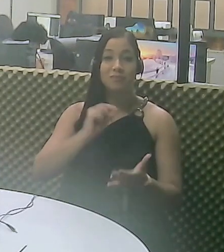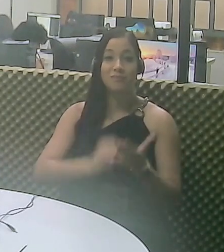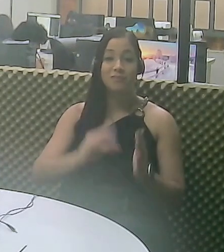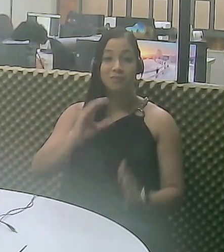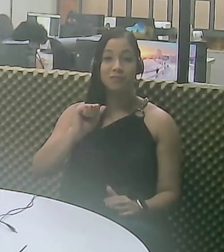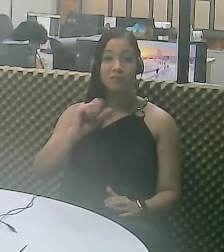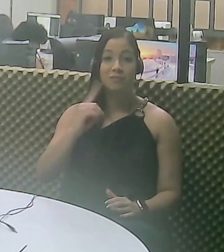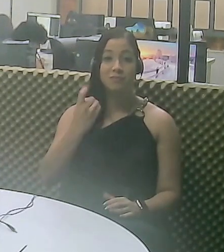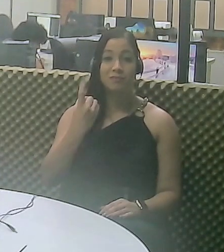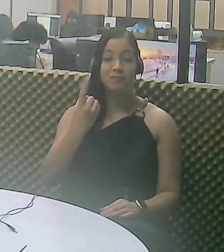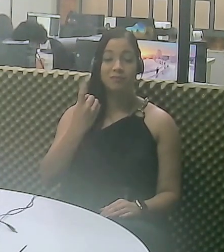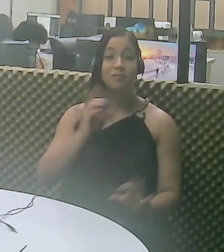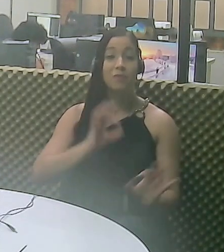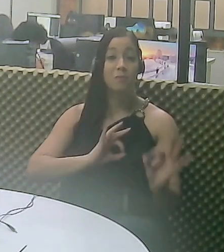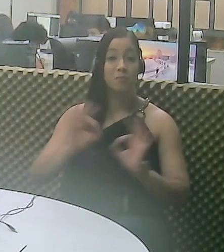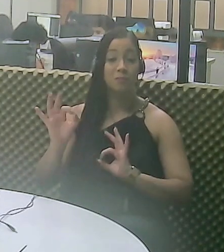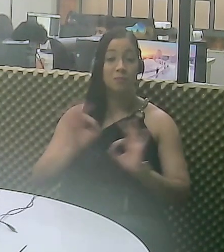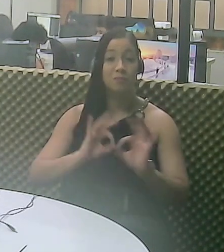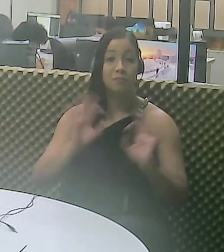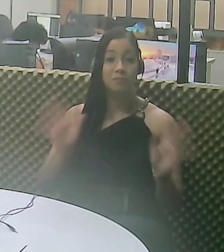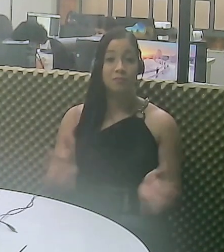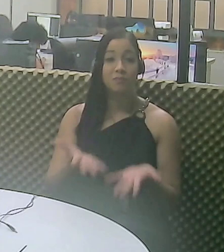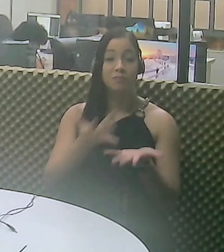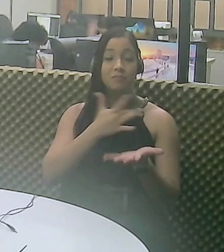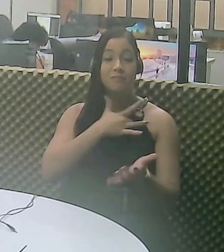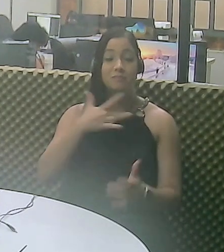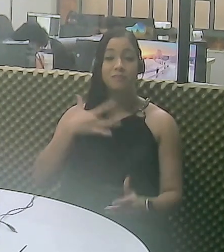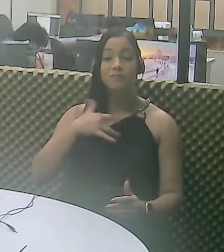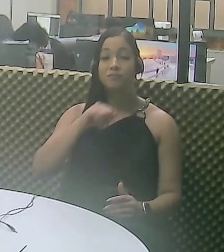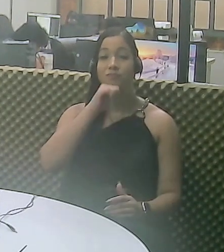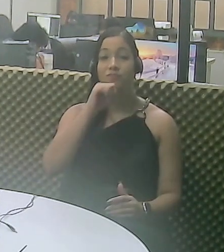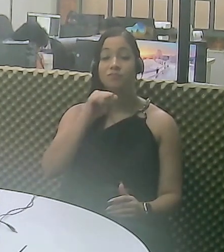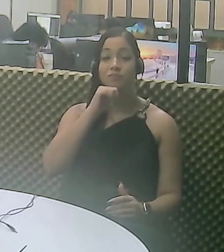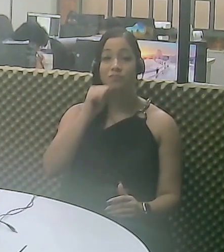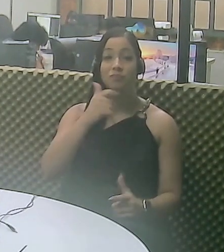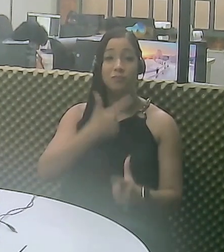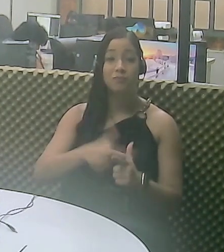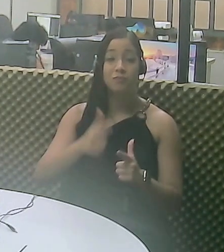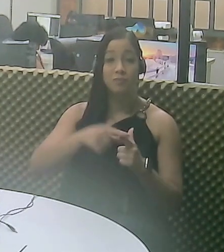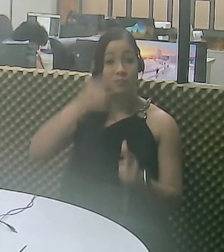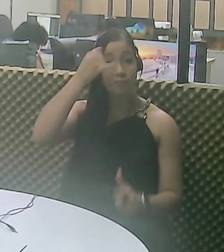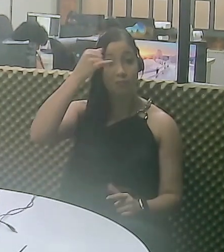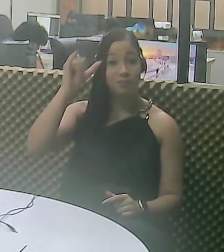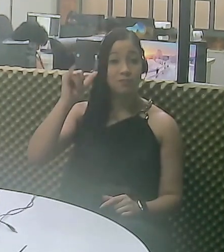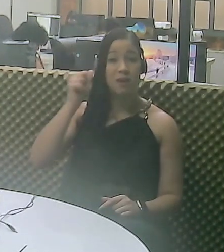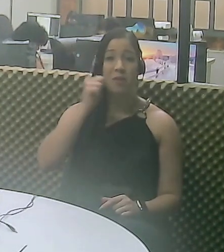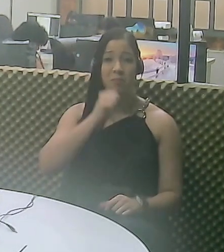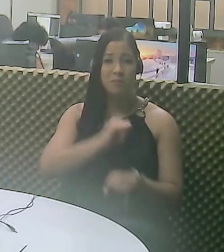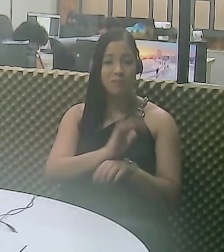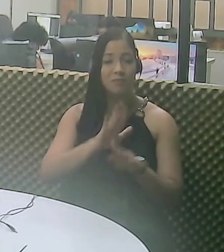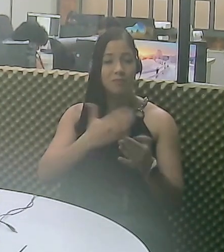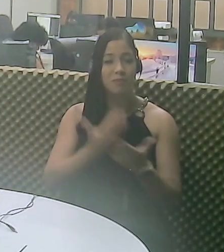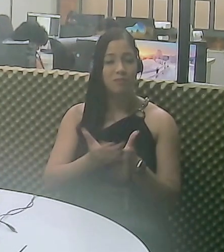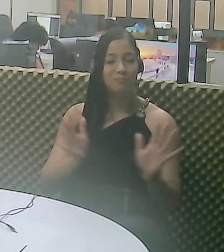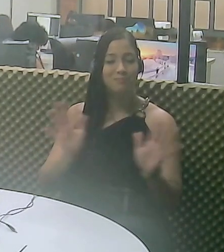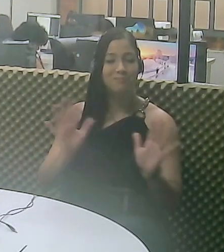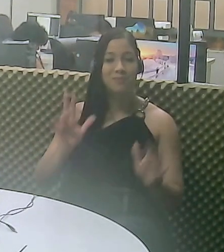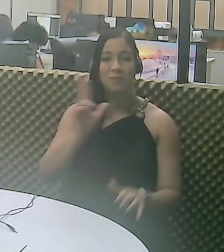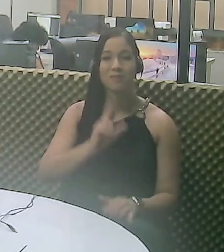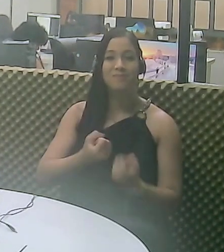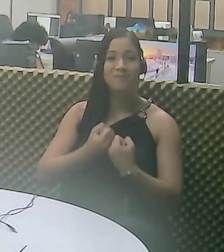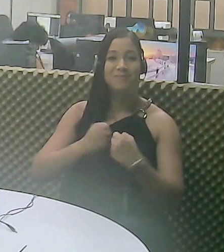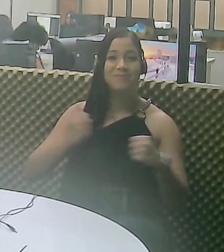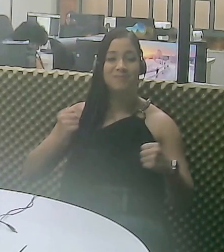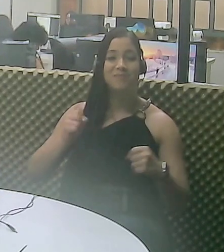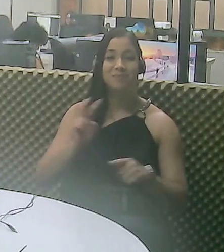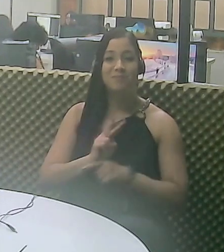no CadÚnico. Esse programa promove a saúde menstrual e garante que isso não seja mais um problema para que nenhuma garota falte à aula.